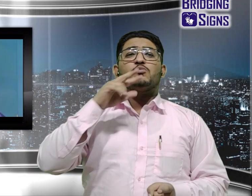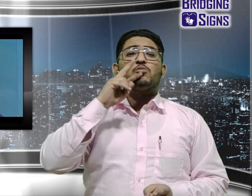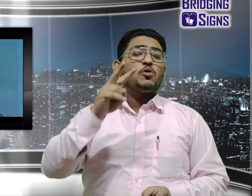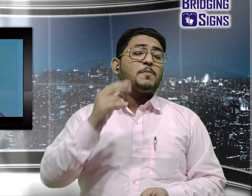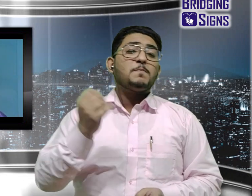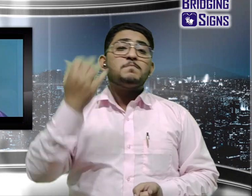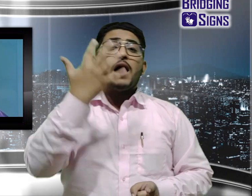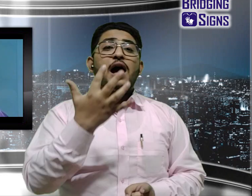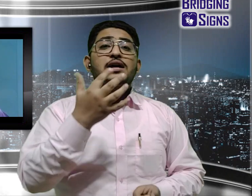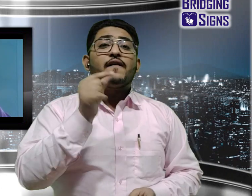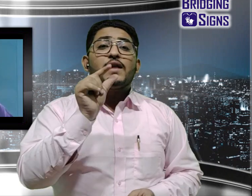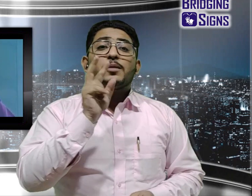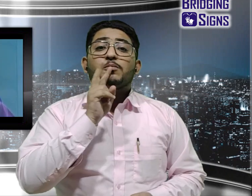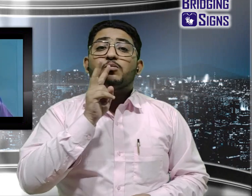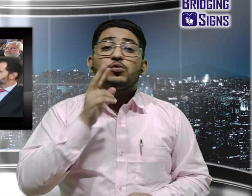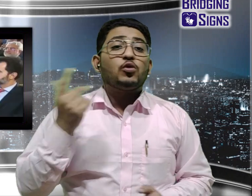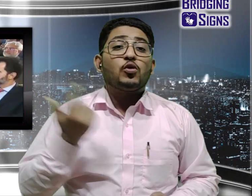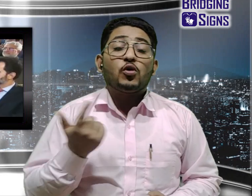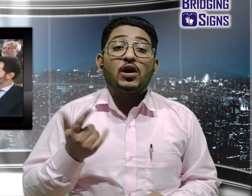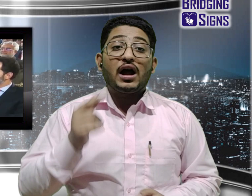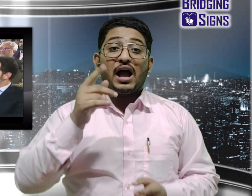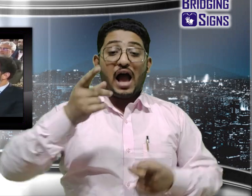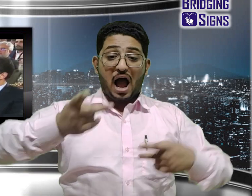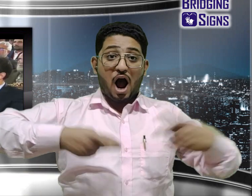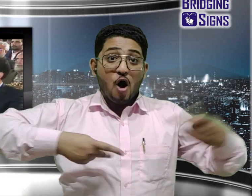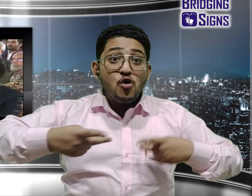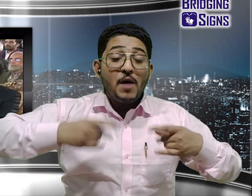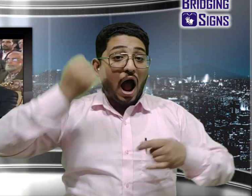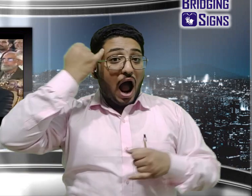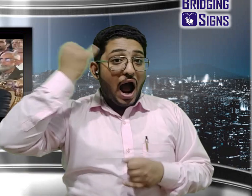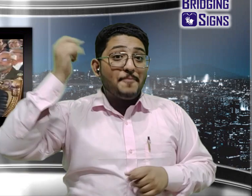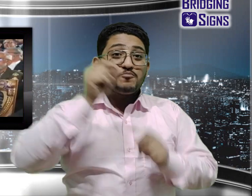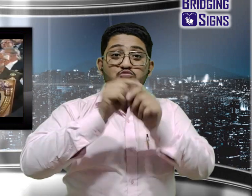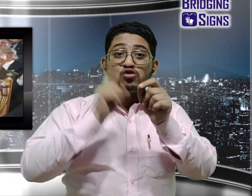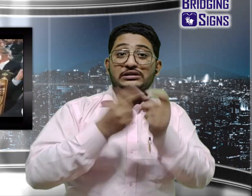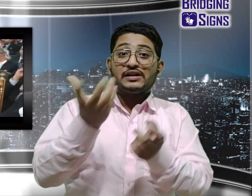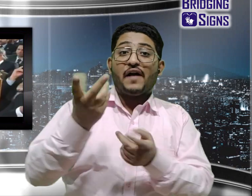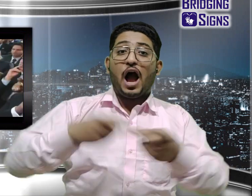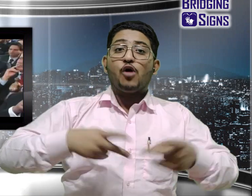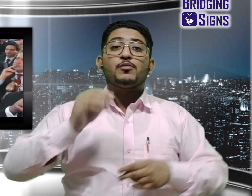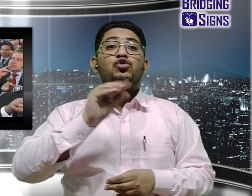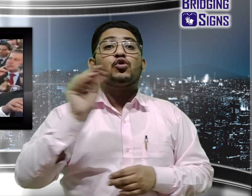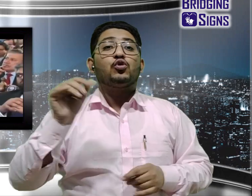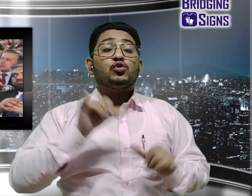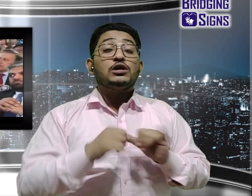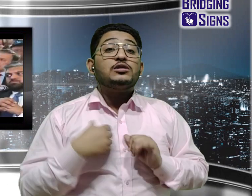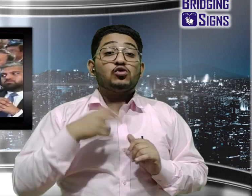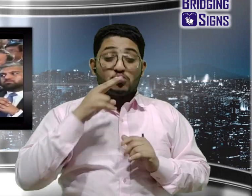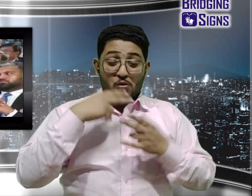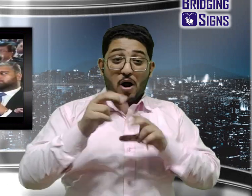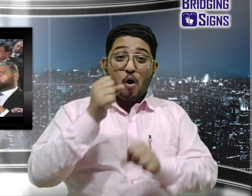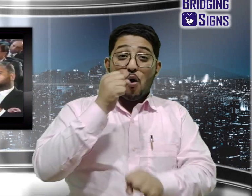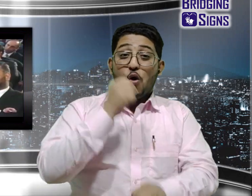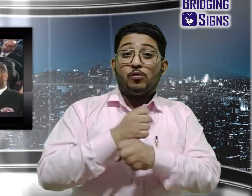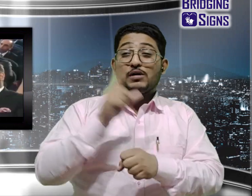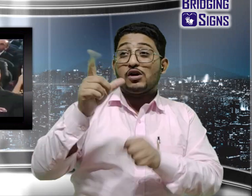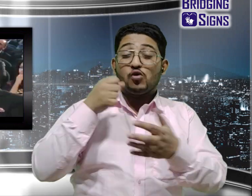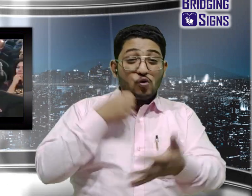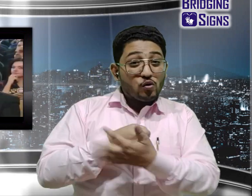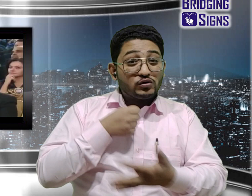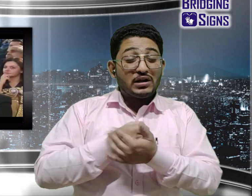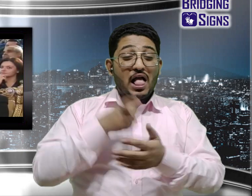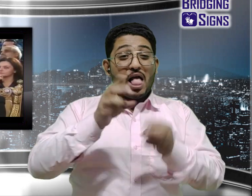पांचवी चीज़ इज इनोवेशन एंड एंटरप्रेन्योरशिप। इसके अंदर गवर्नमेंट का की रोल है कि